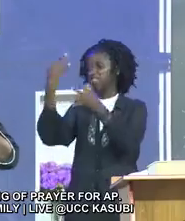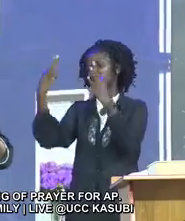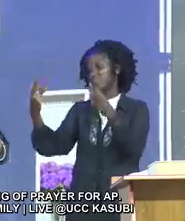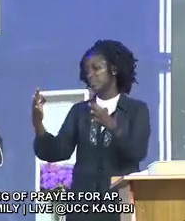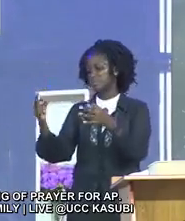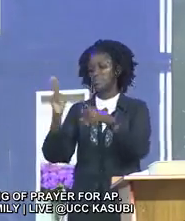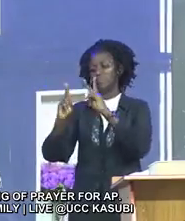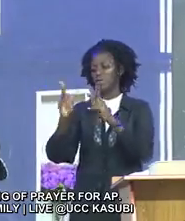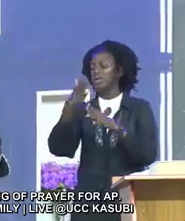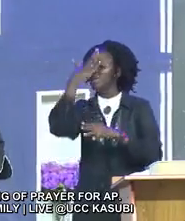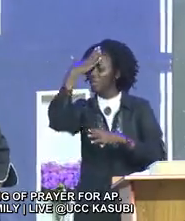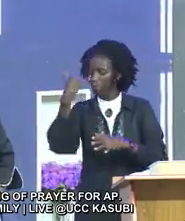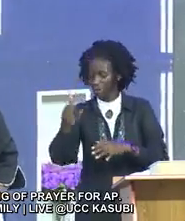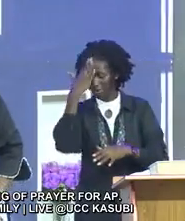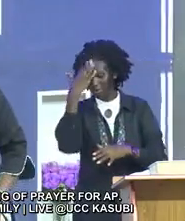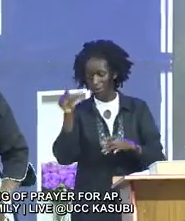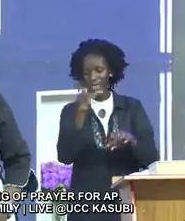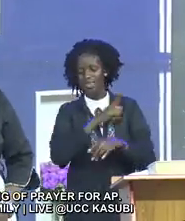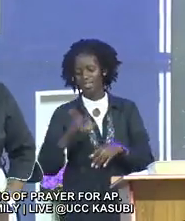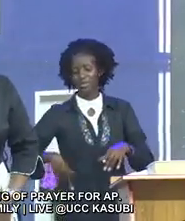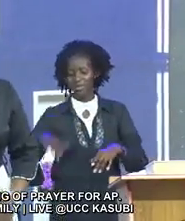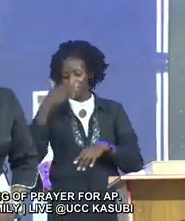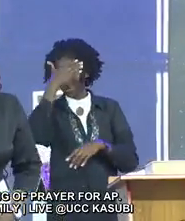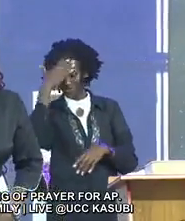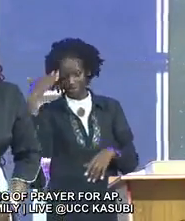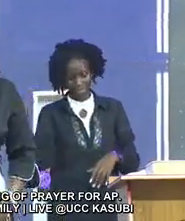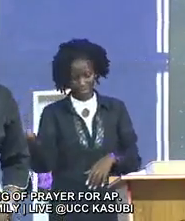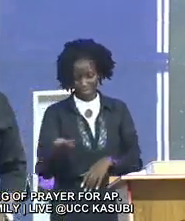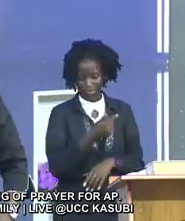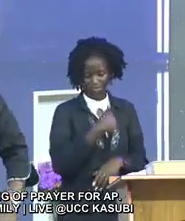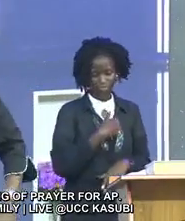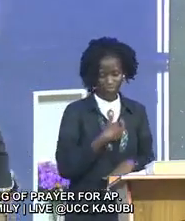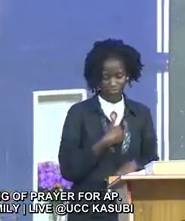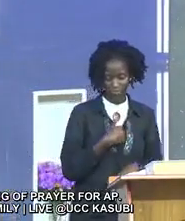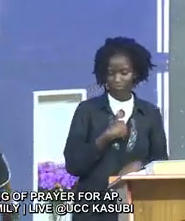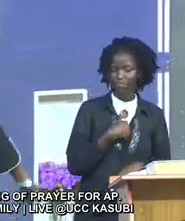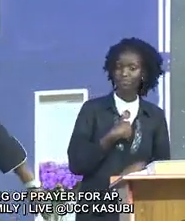Dalalwachi mukama nwera bite